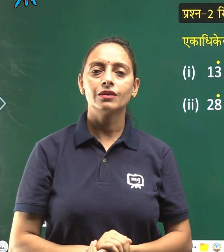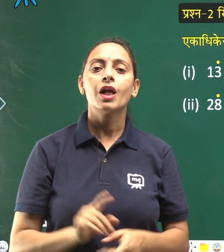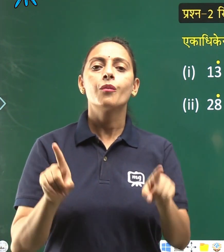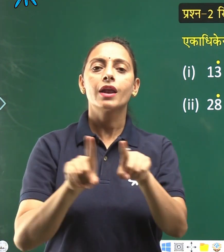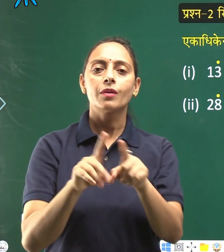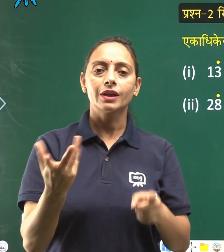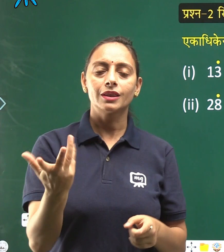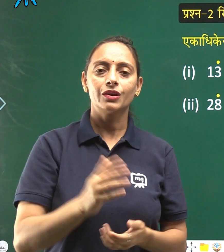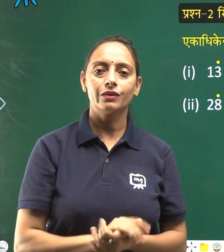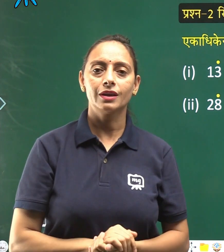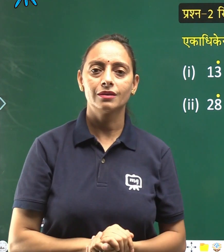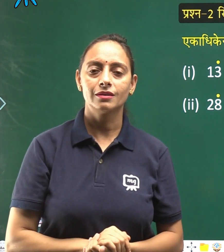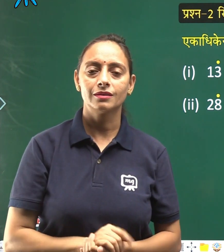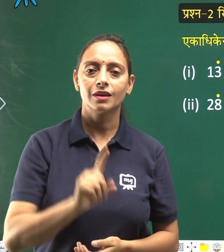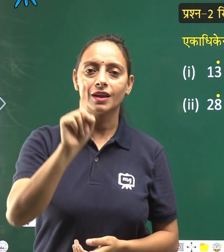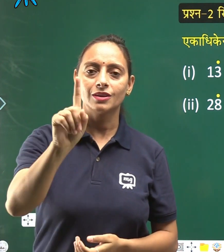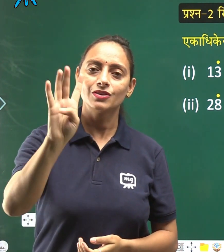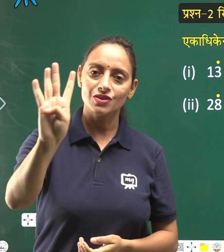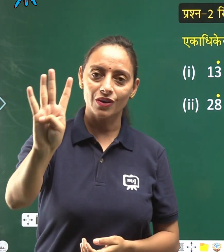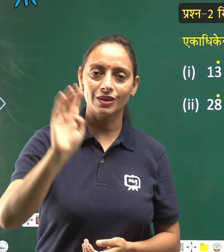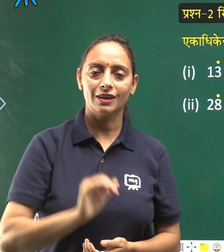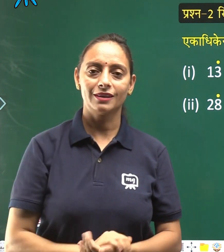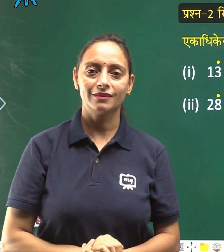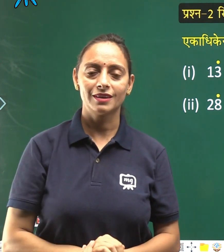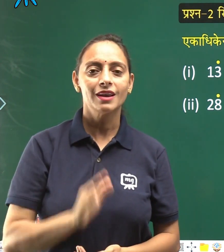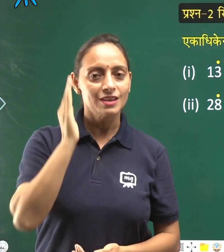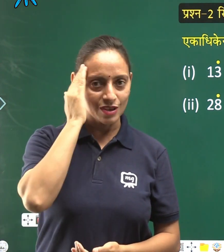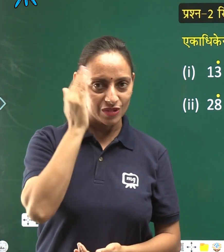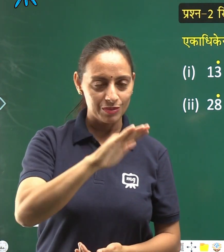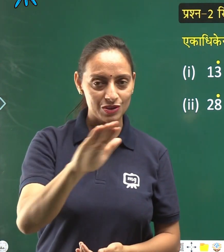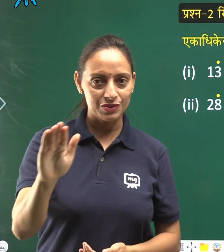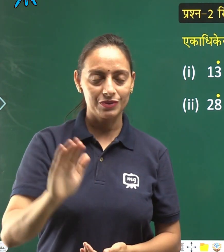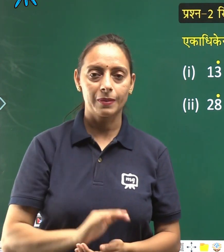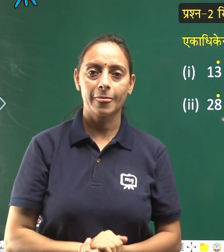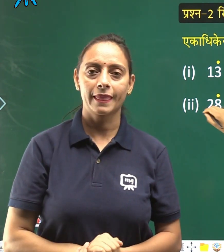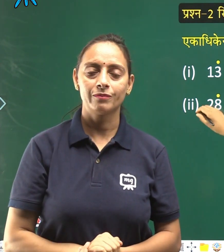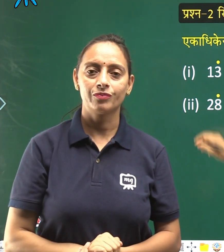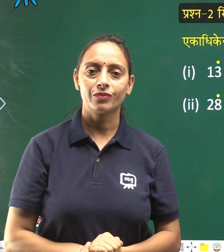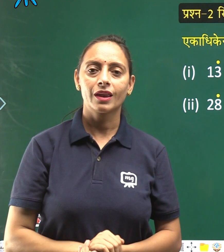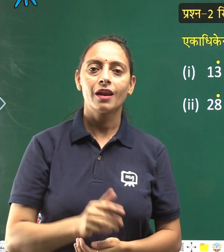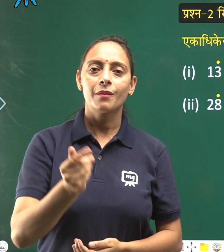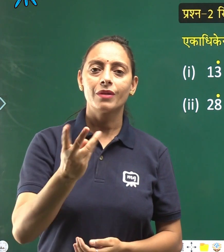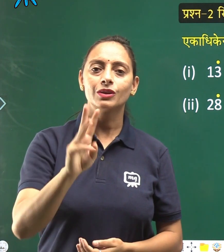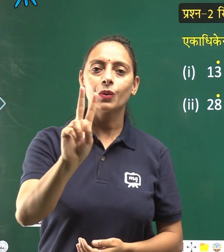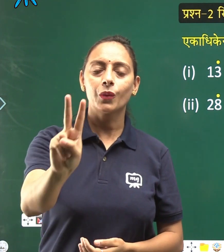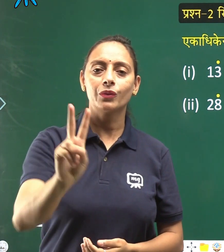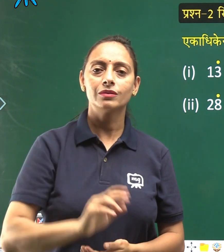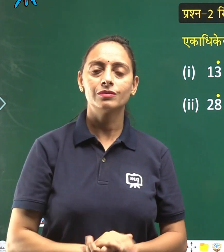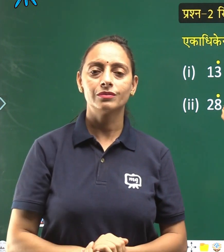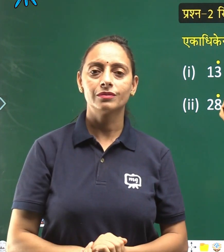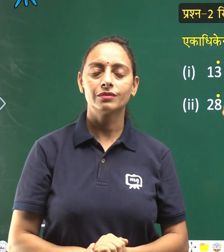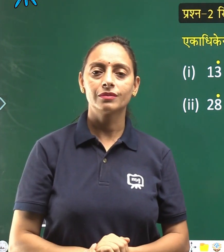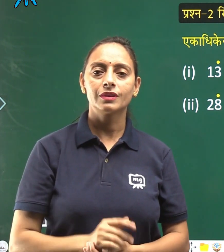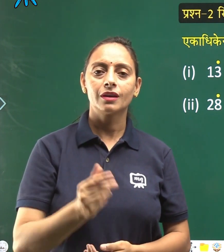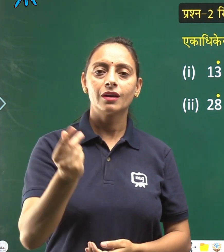कितने हुए? 14। समझ में आया बच्चों? नंबर 2,